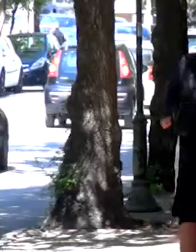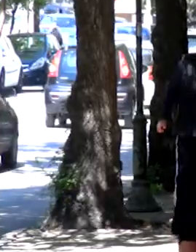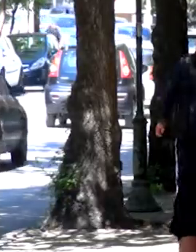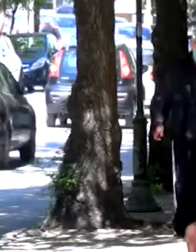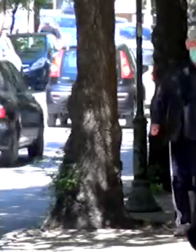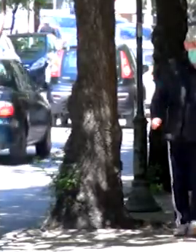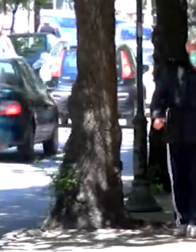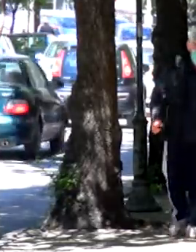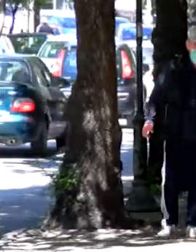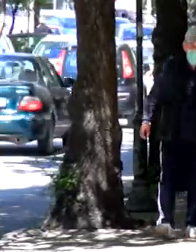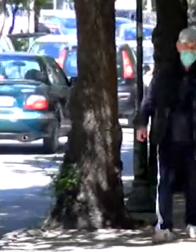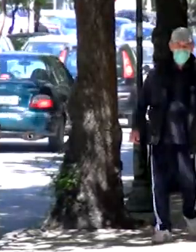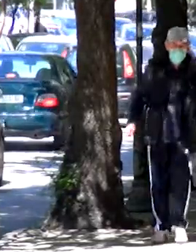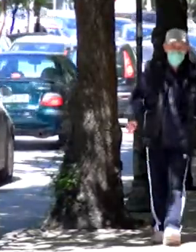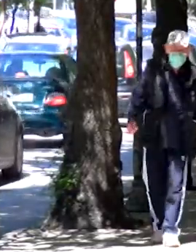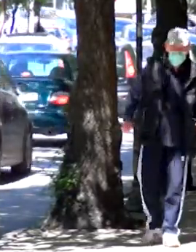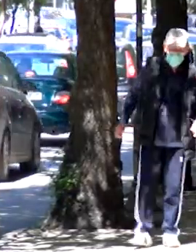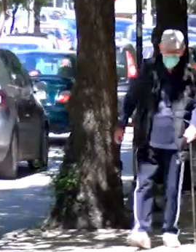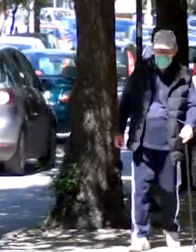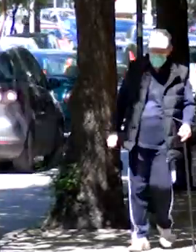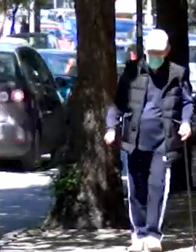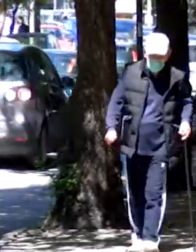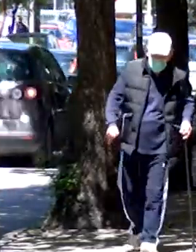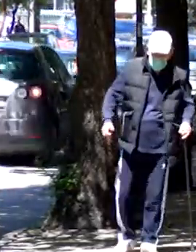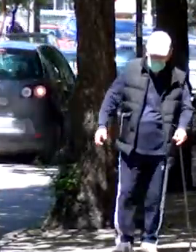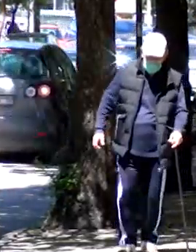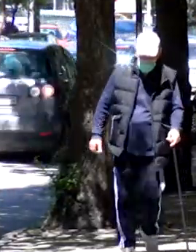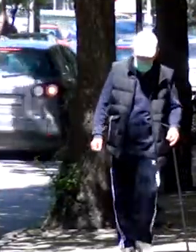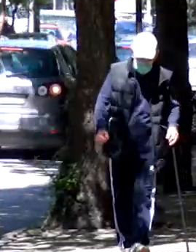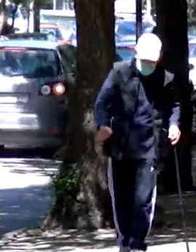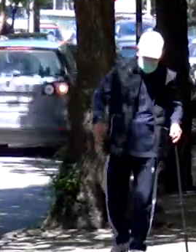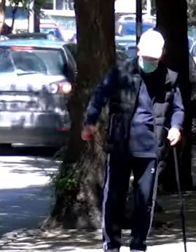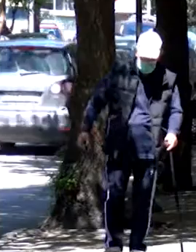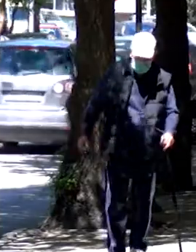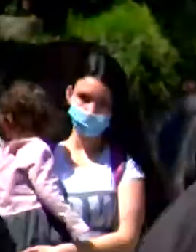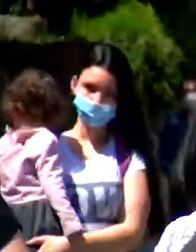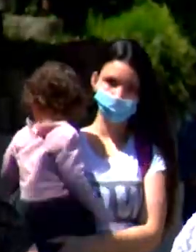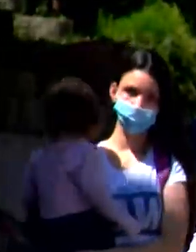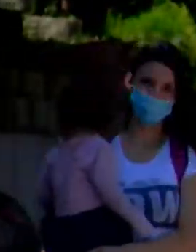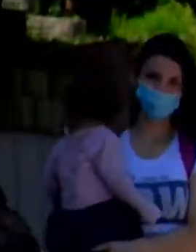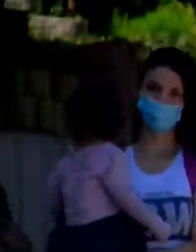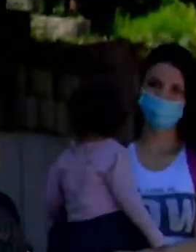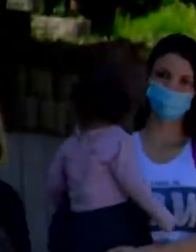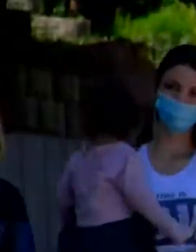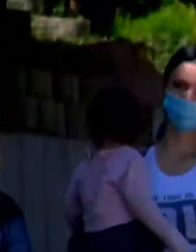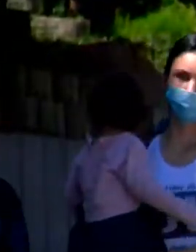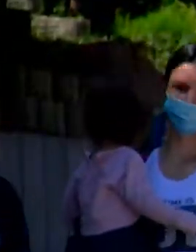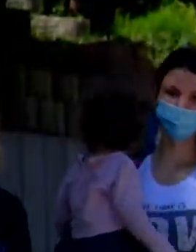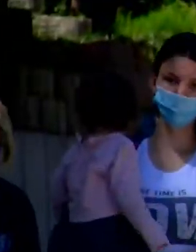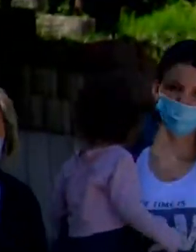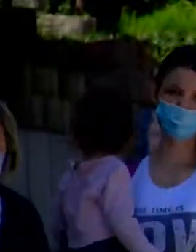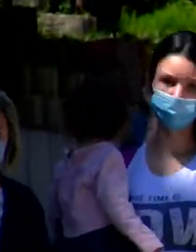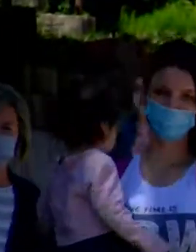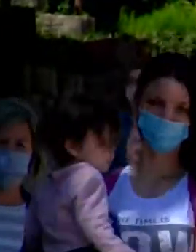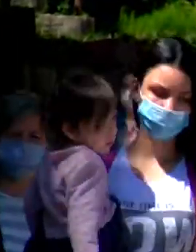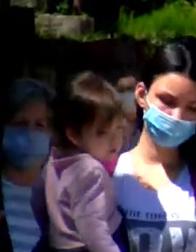избори. Приудната влада во заминување во овој речиси 9-месечен мандат успешно одговори со предизвиците со кои беше соочена